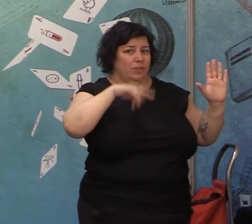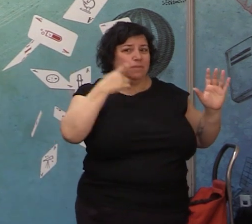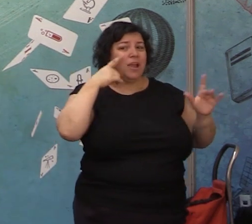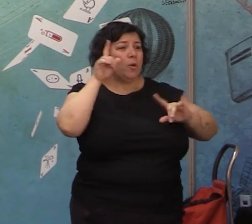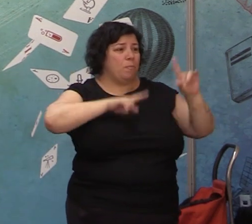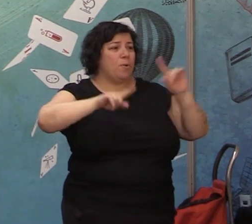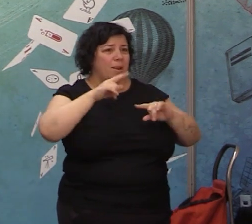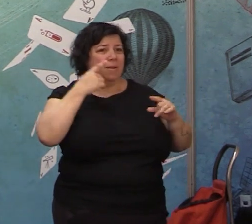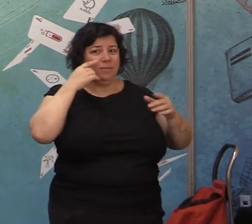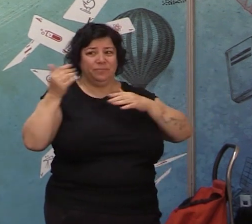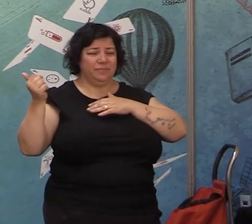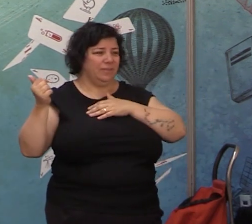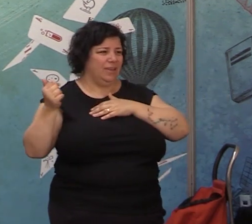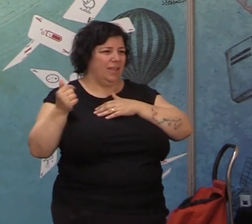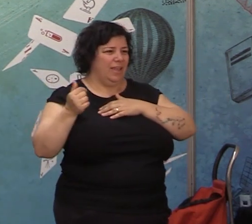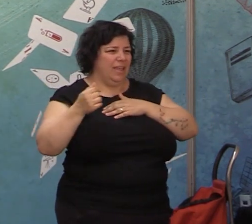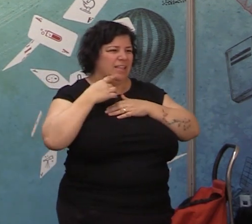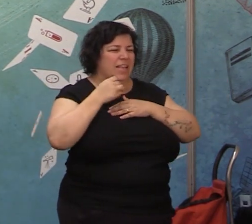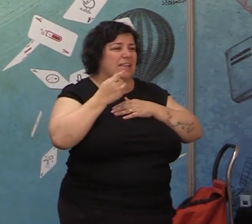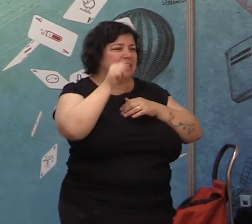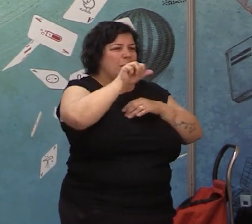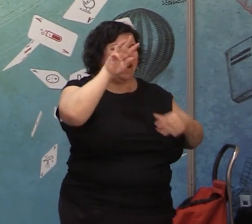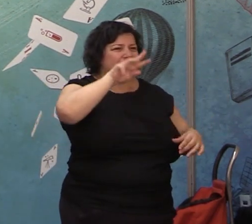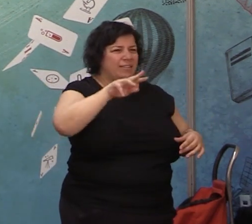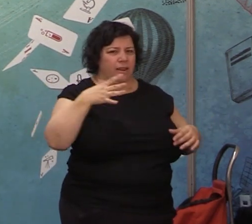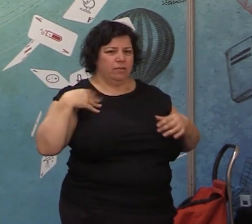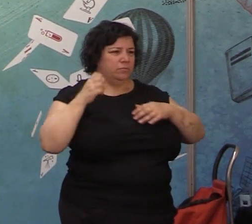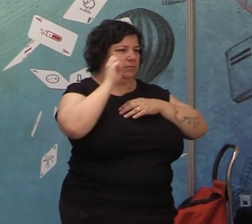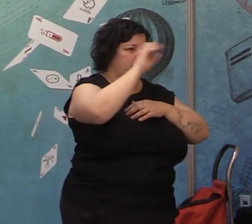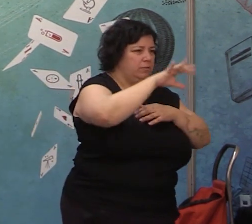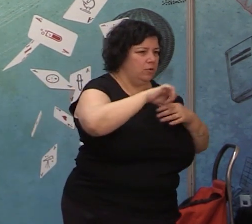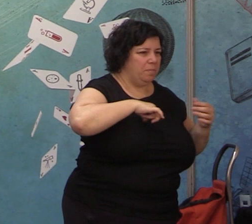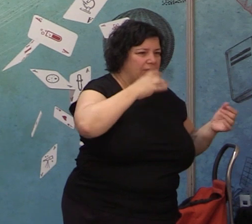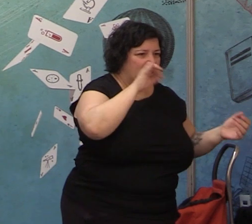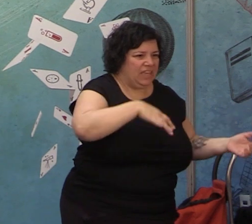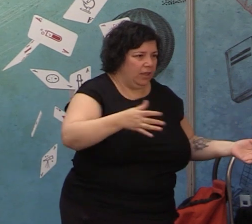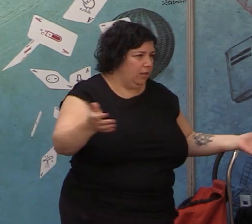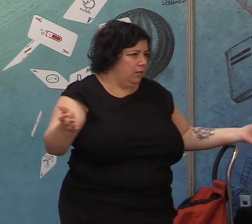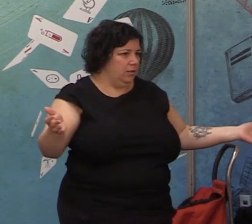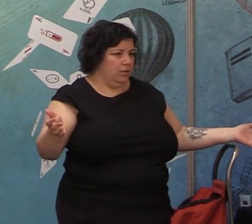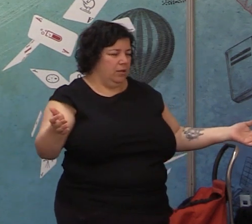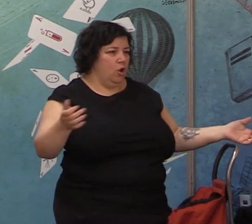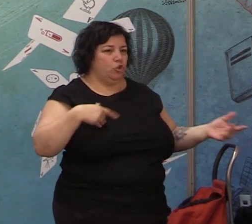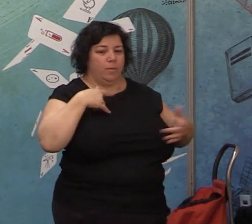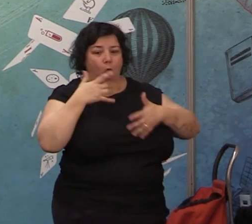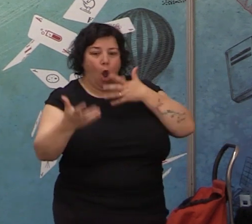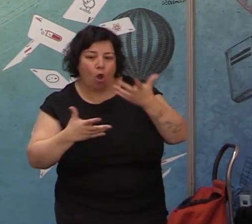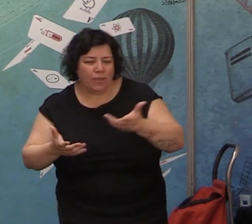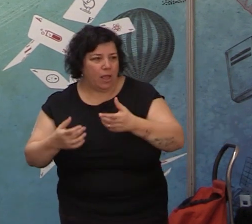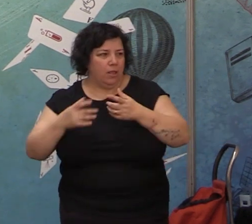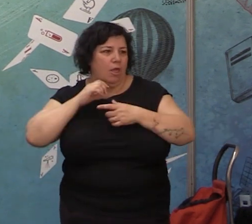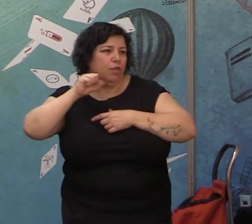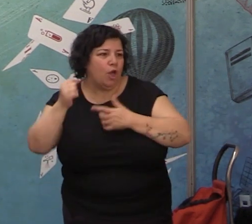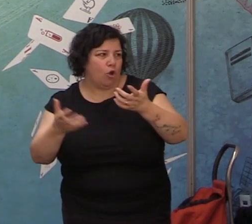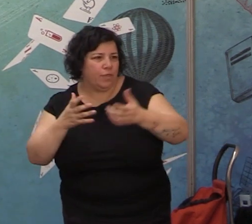tenemos. ¿Quién me va a llevar 3 días a la semana al hospital? Tengo que hacer la comida, ¿quién va a hacer la